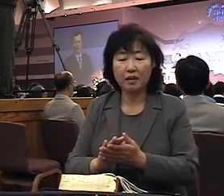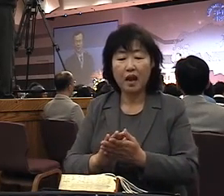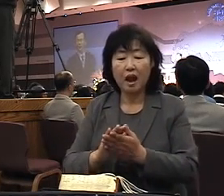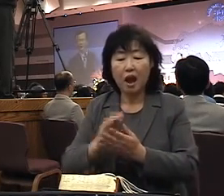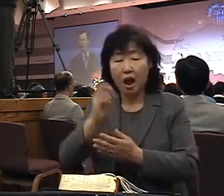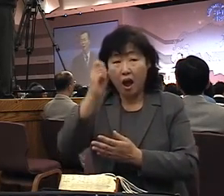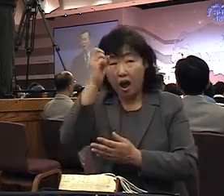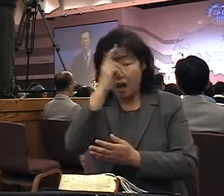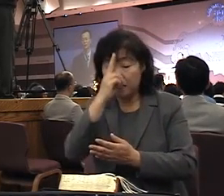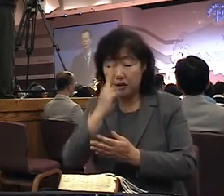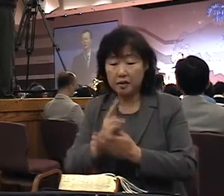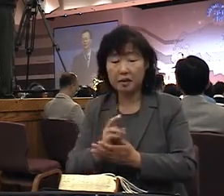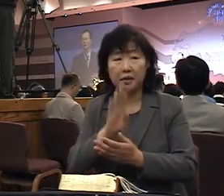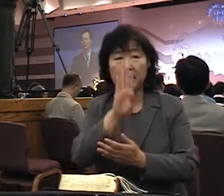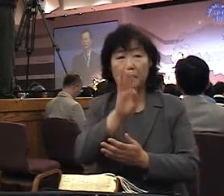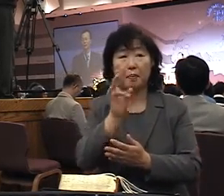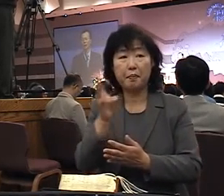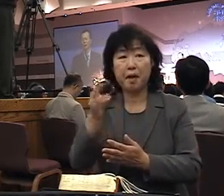갑자기 베레스가 여기 나오면요.